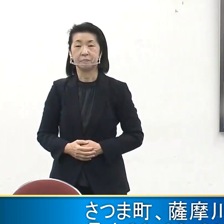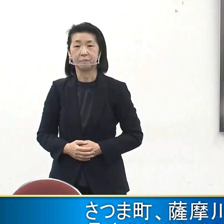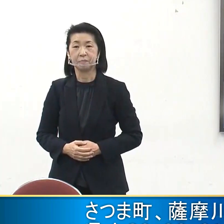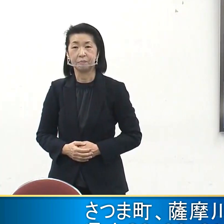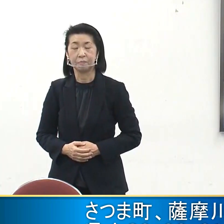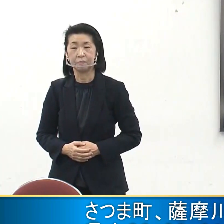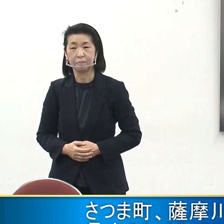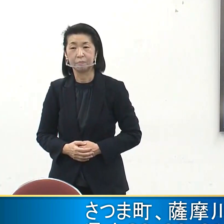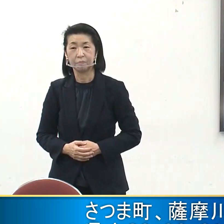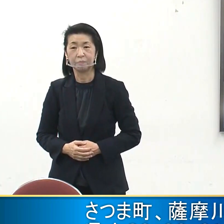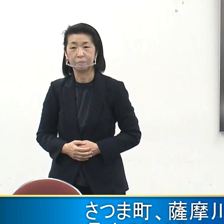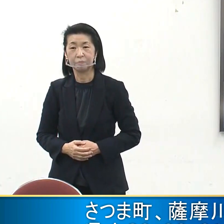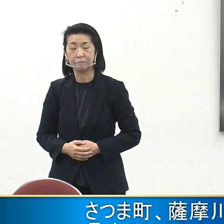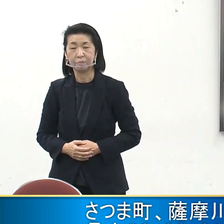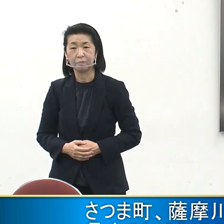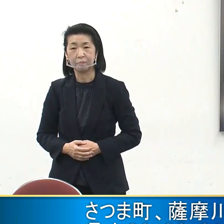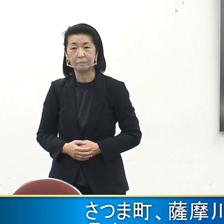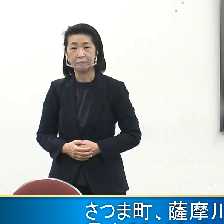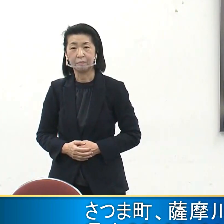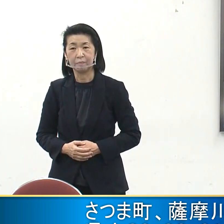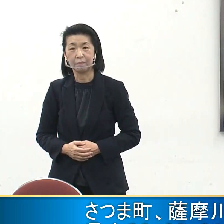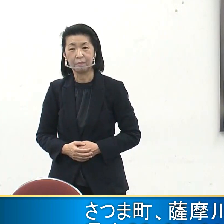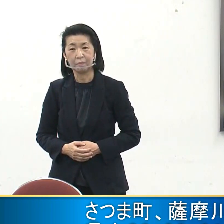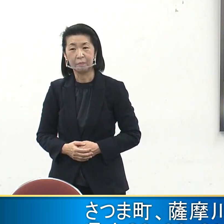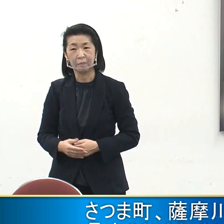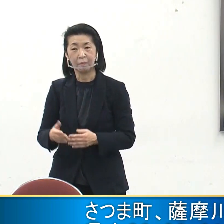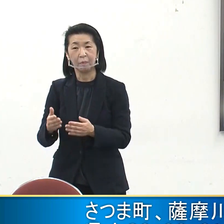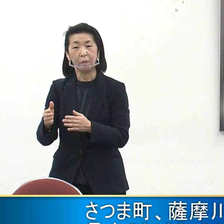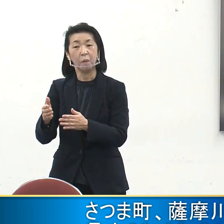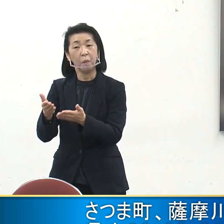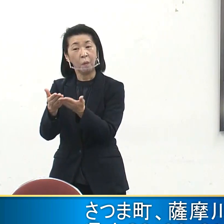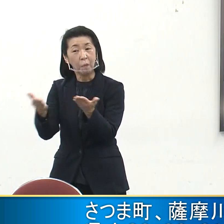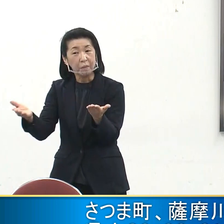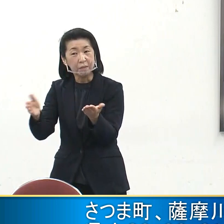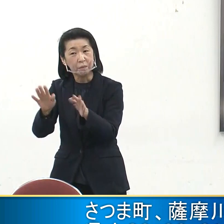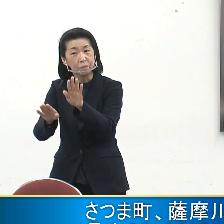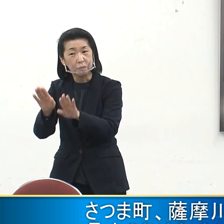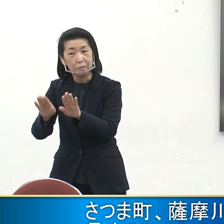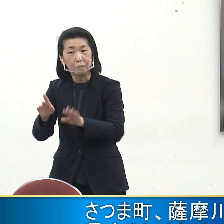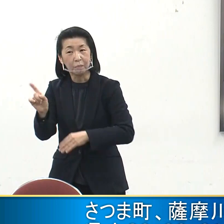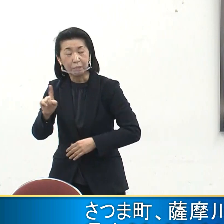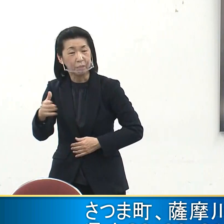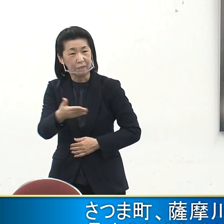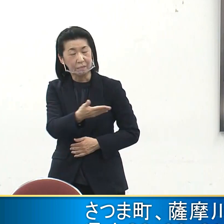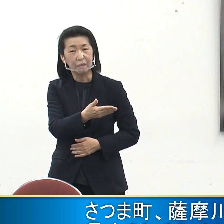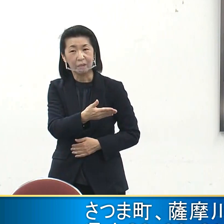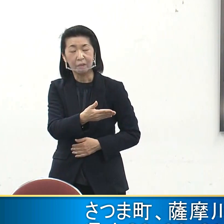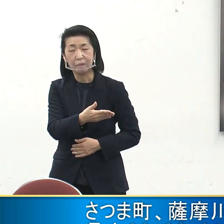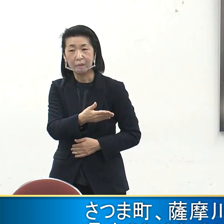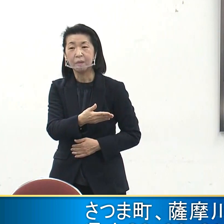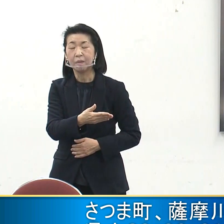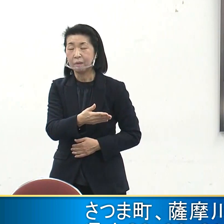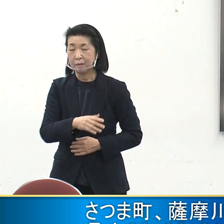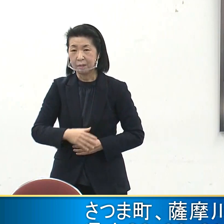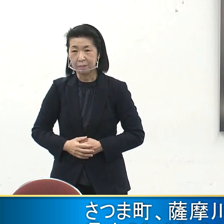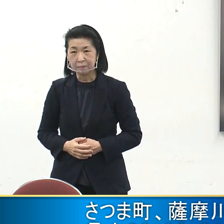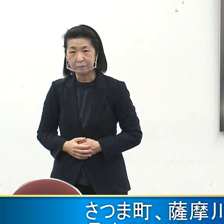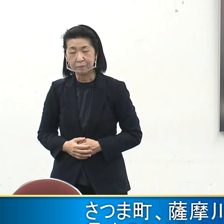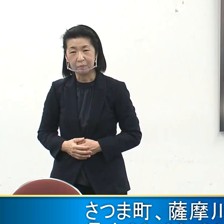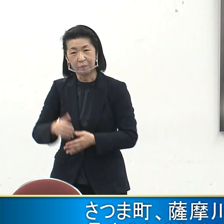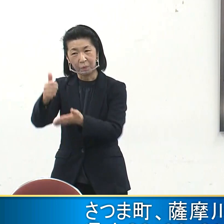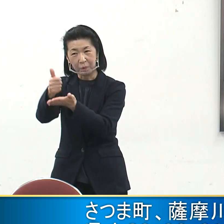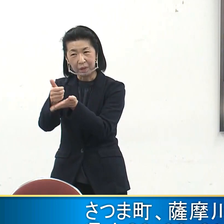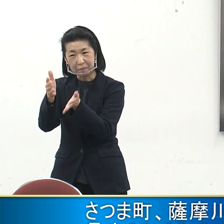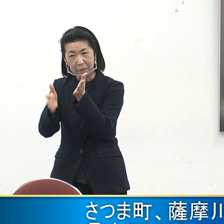でございますか。 営業形態 です、ね。まあ、接待を伴う飲食店ということでございますが、